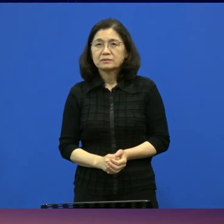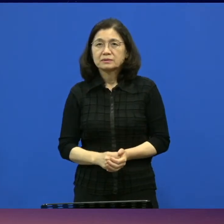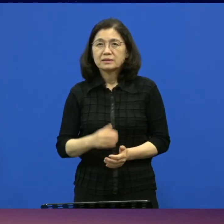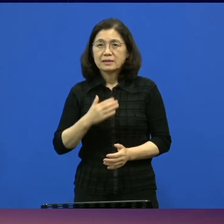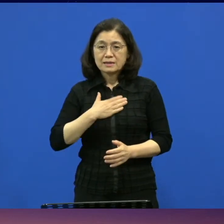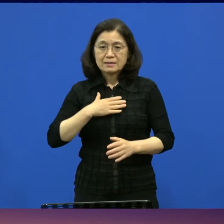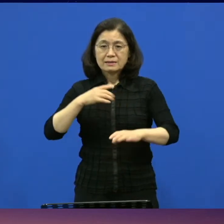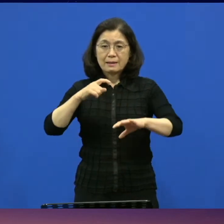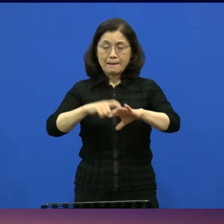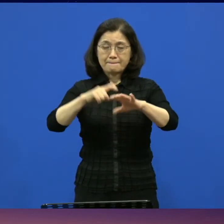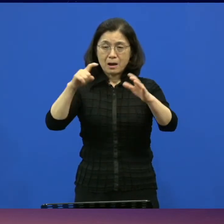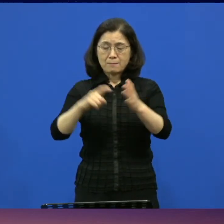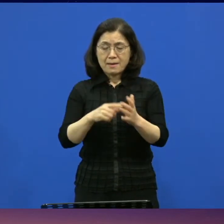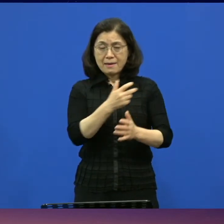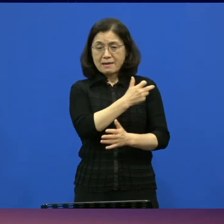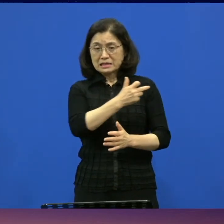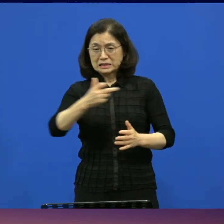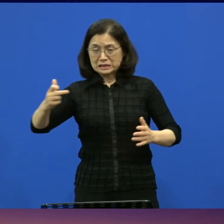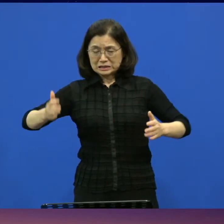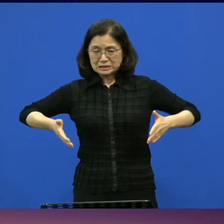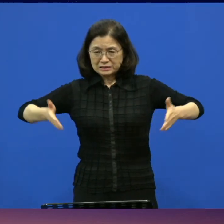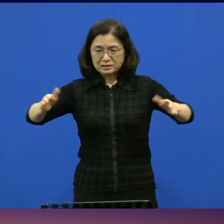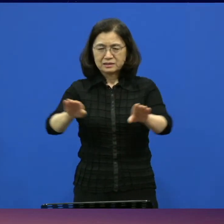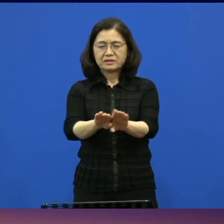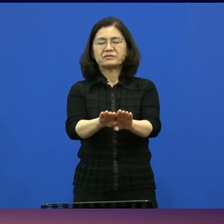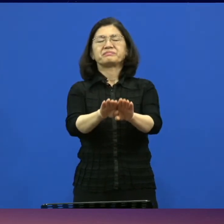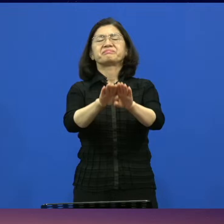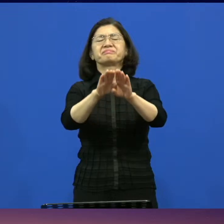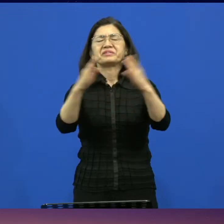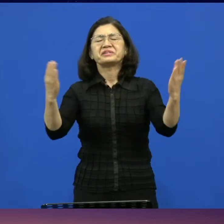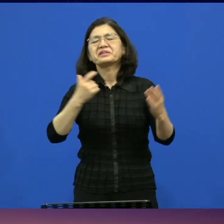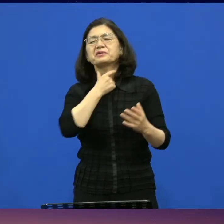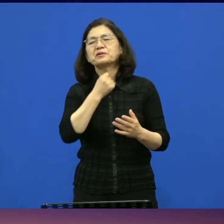대로가 열리는 역사가 있기를 바랍니다. 대로가 열려야 돼요.